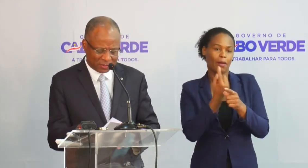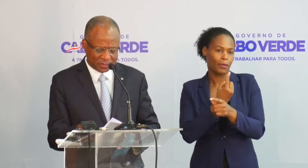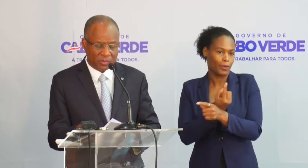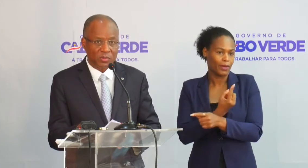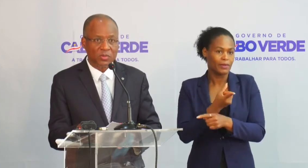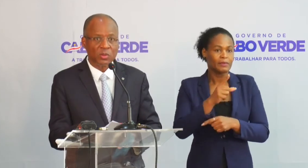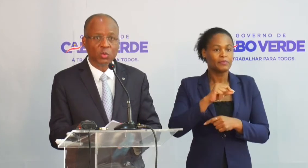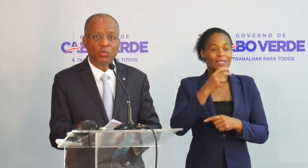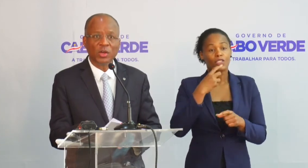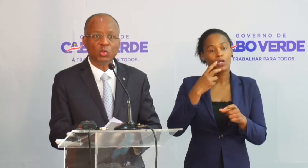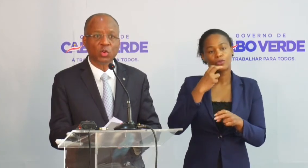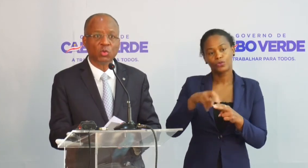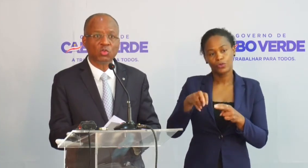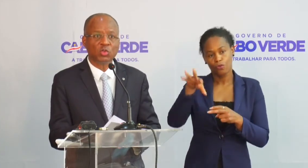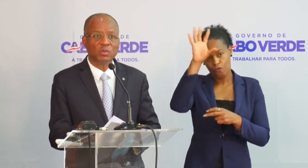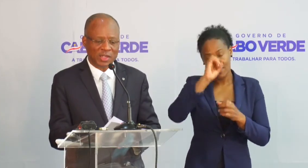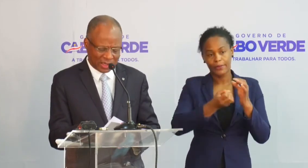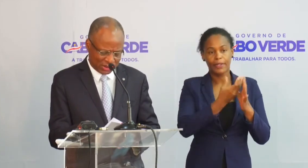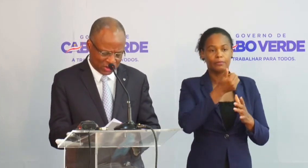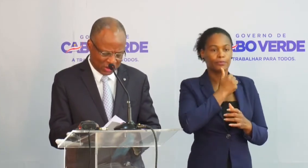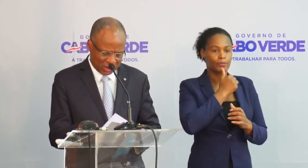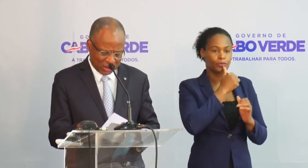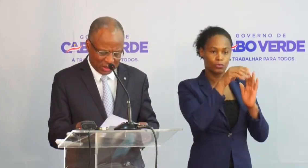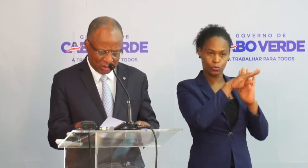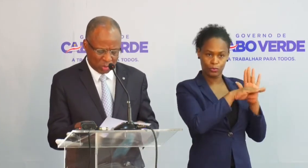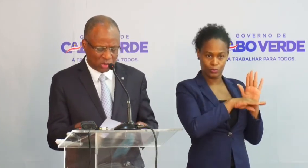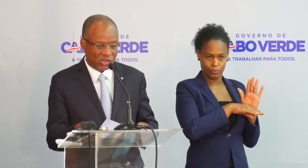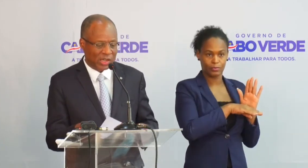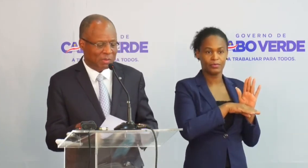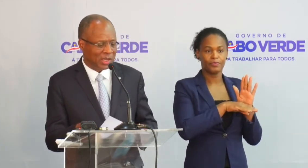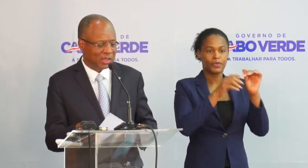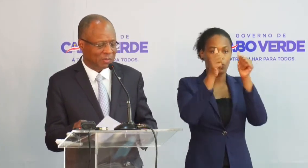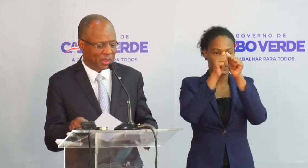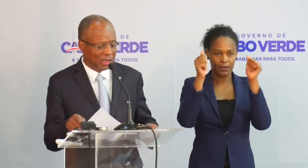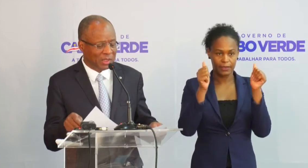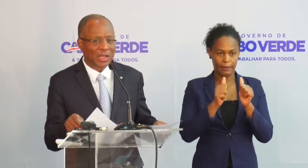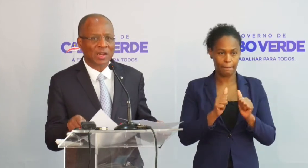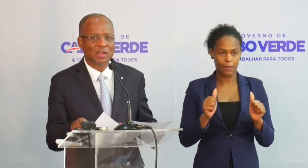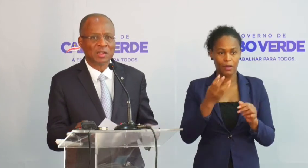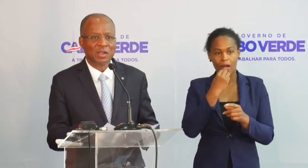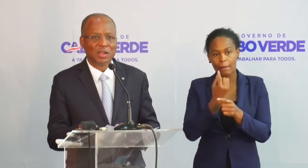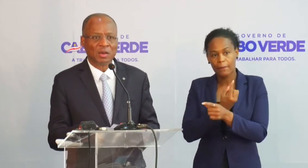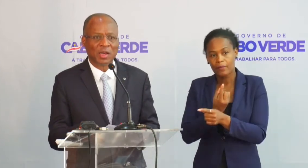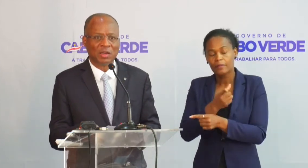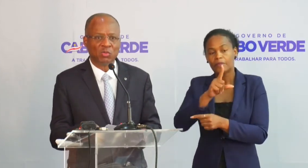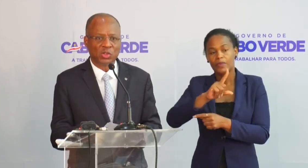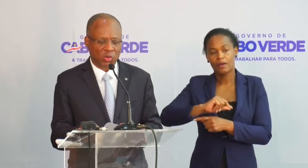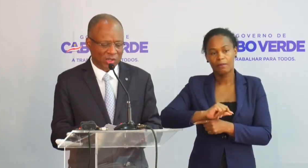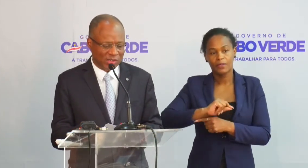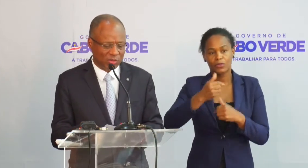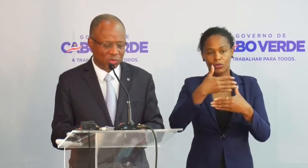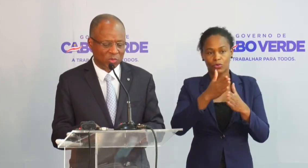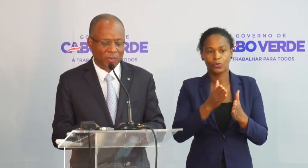energia, o Governo adotou um conjunto de medidas no sistema alimentar e também no